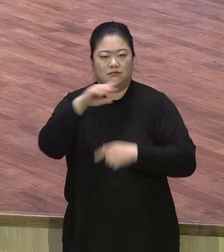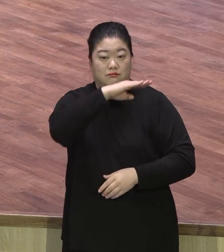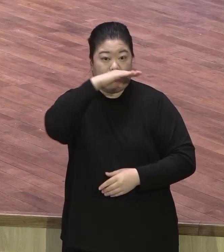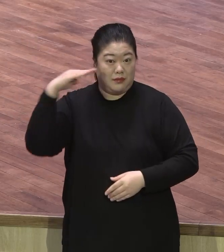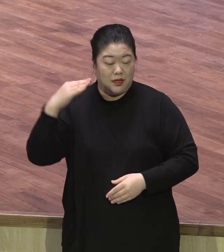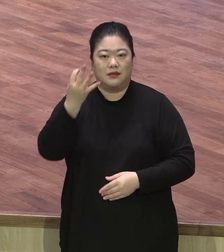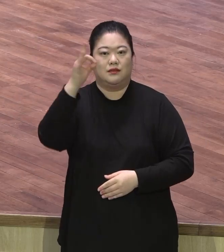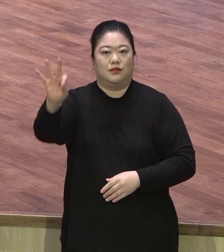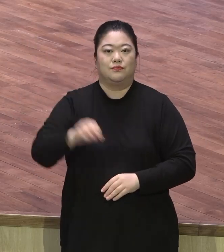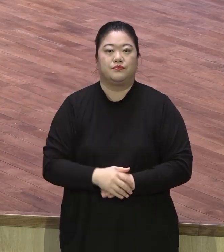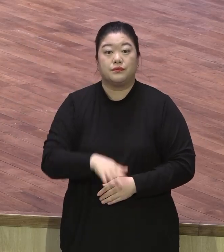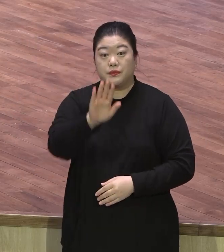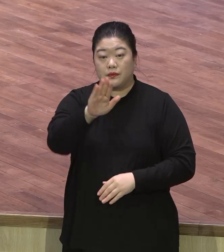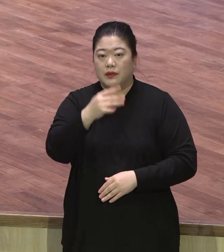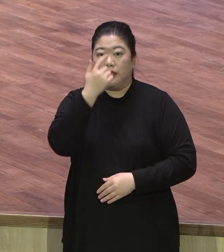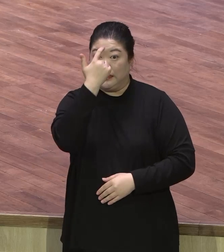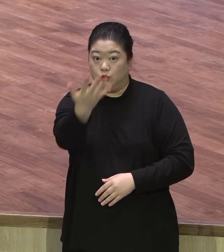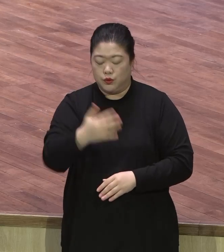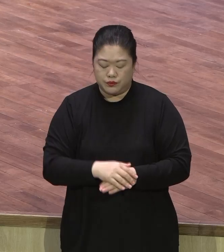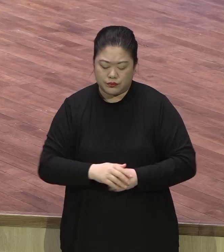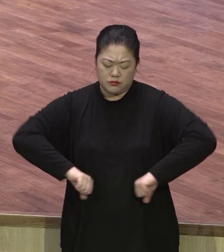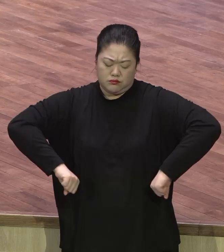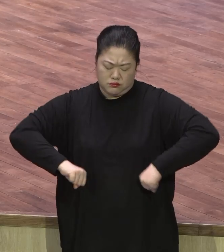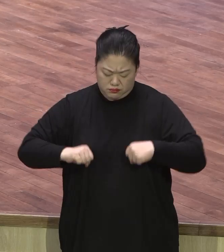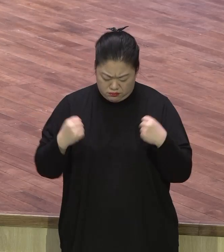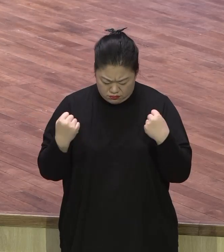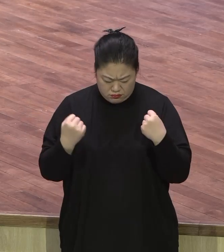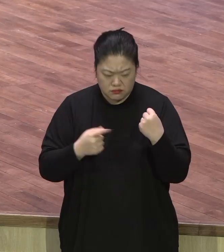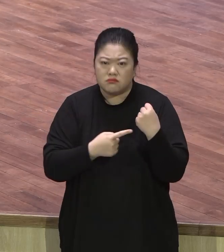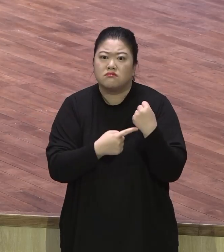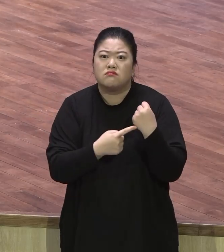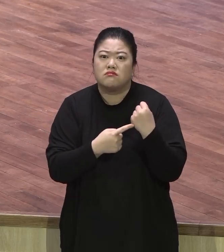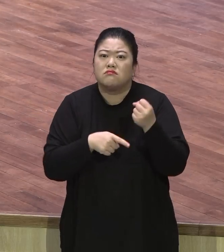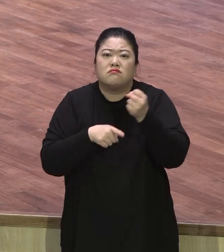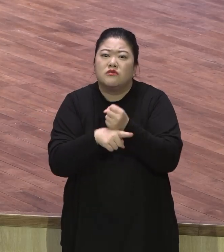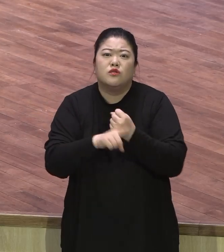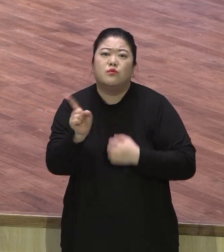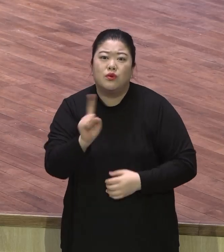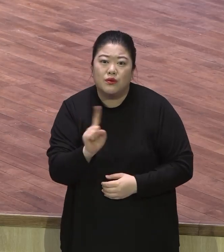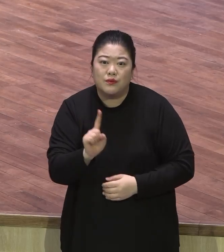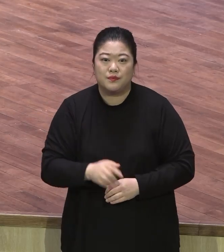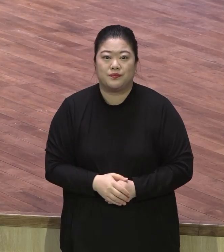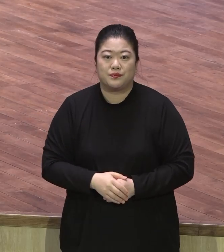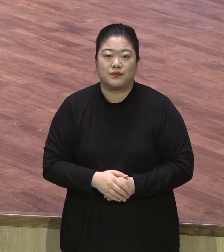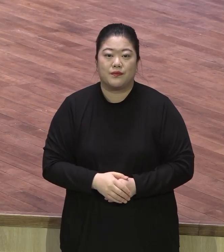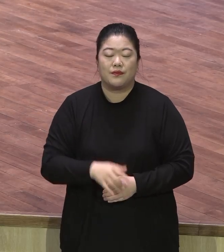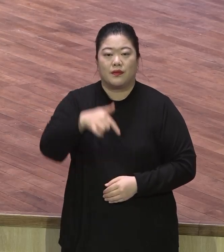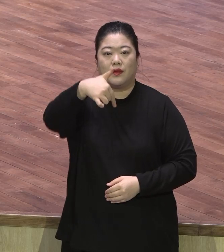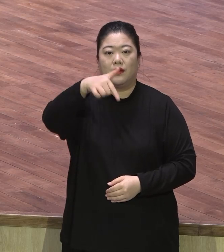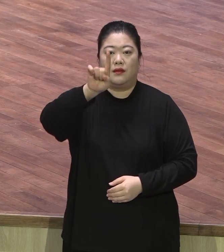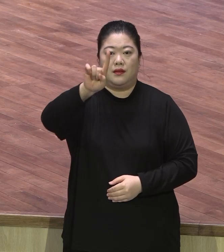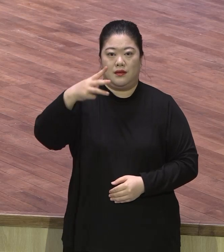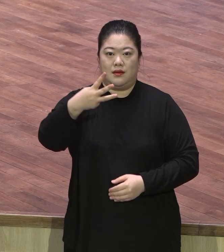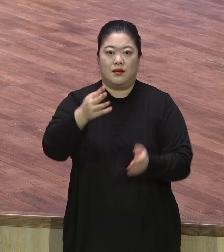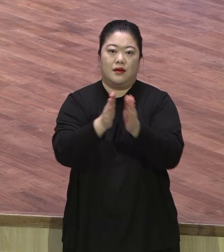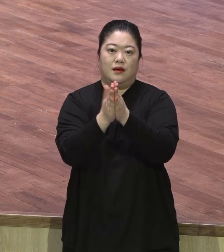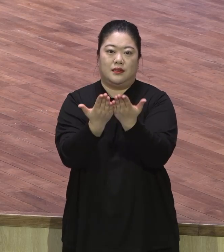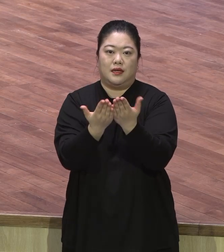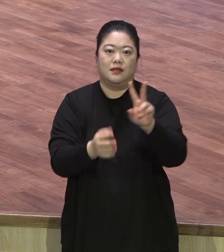순종의 핵심이 뭐요? 순종의 핵심이 뭡니까? 쉽게 말하면 쉽게 표현하면 갈라디아 2장 20절이에요.